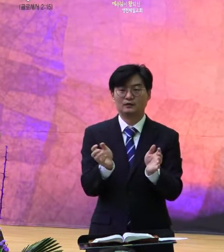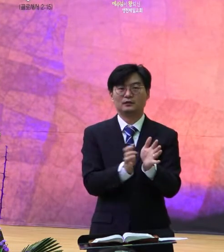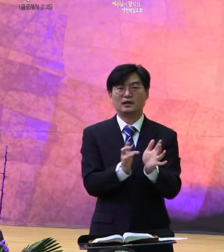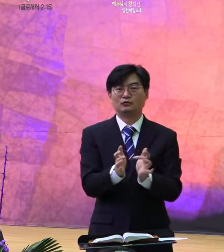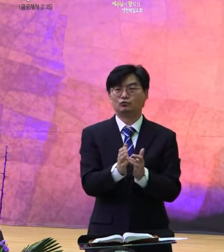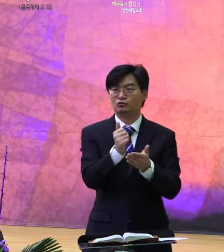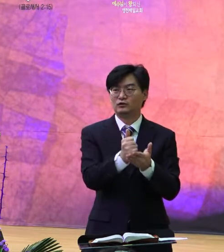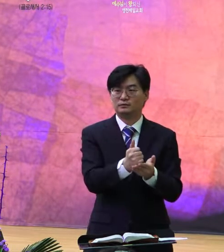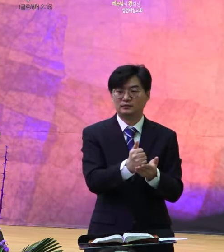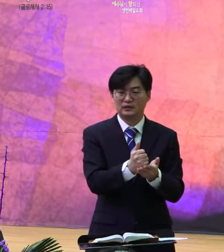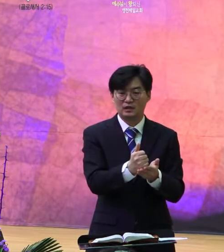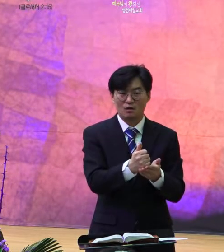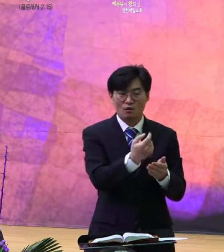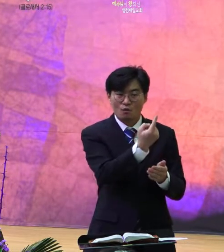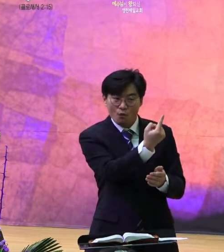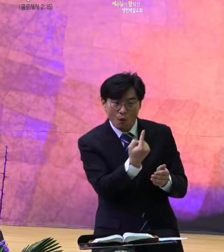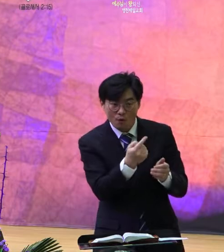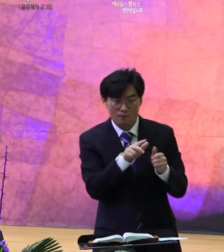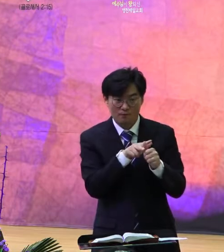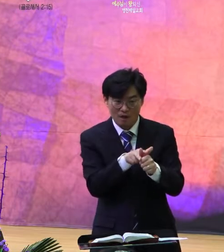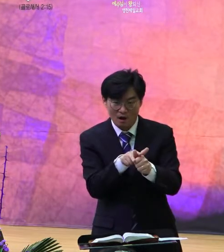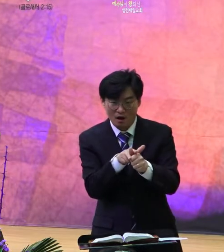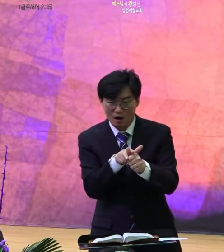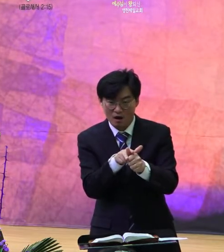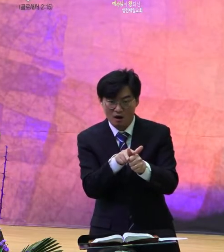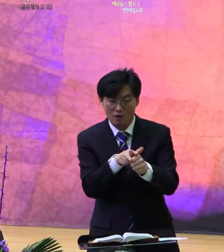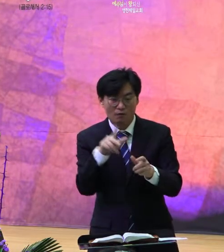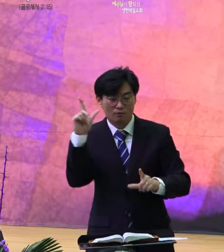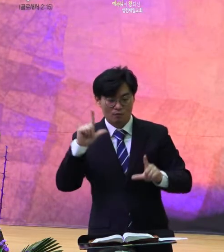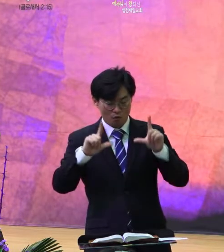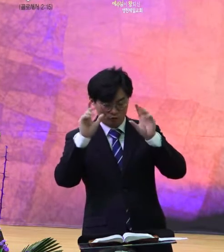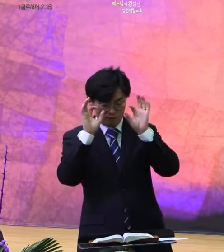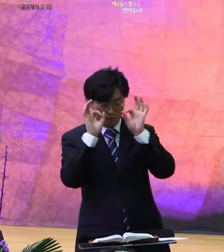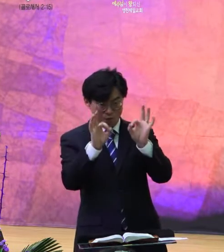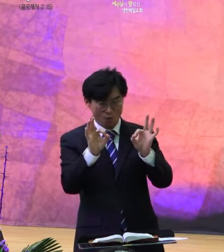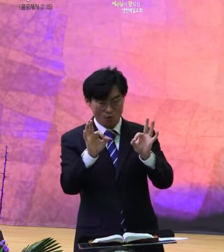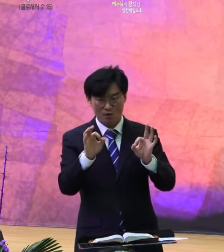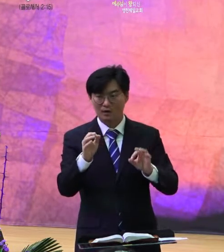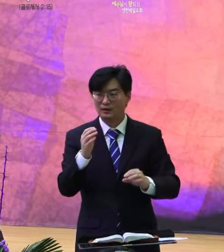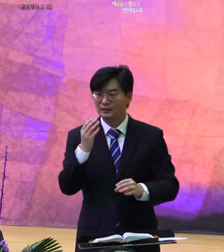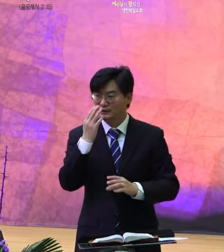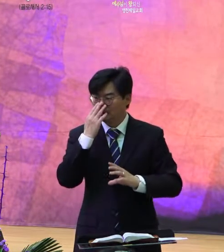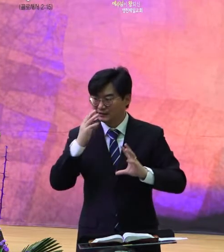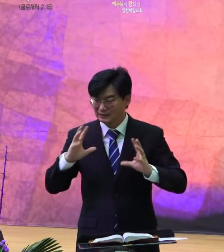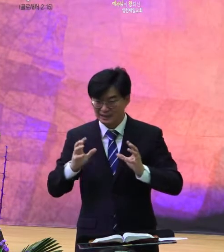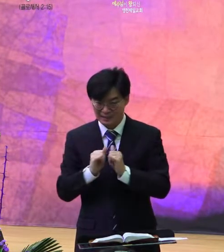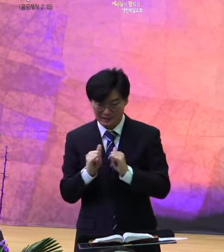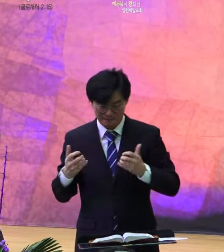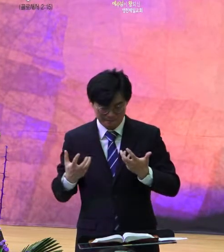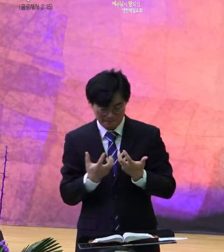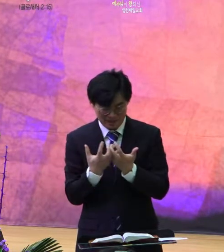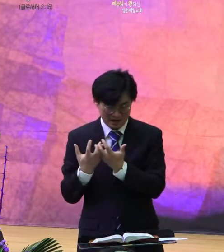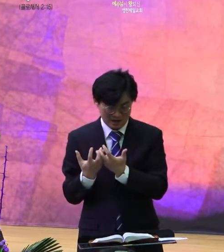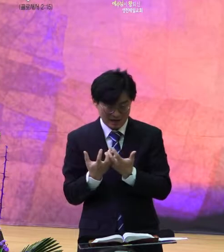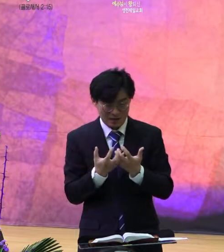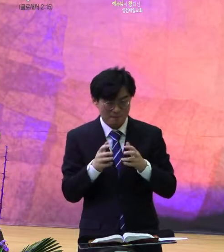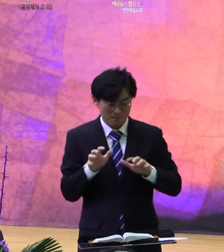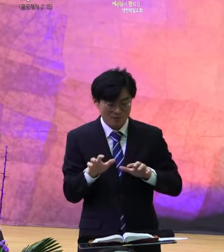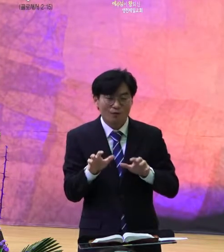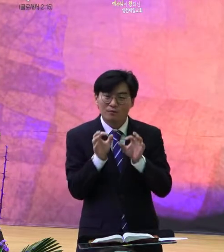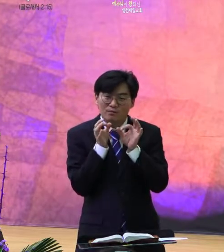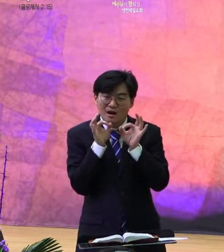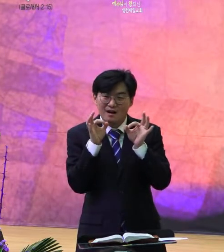다윗의 자손이여 외치는 것입니다. 그 모습이 얼마나 대단했겠습니까? 온 성이 소동하고 땅이